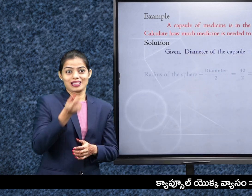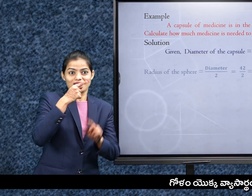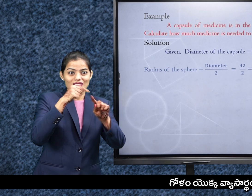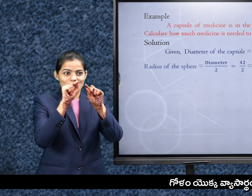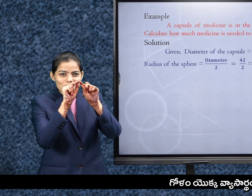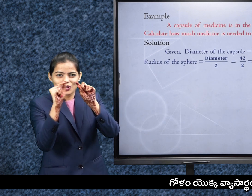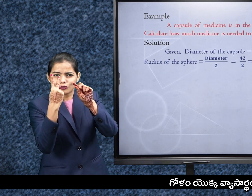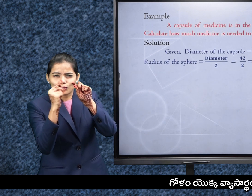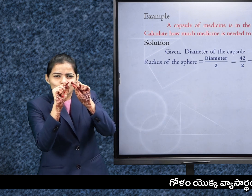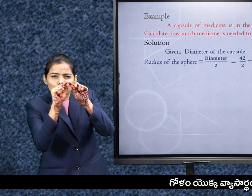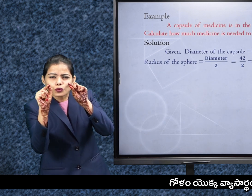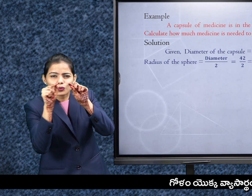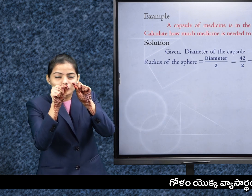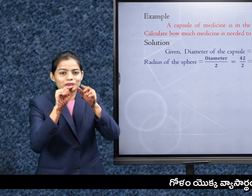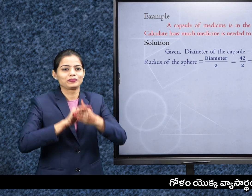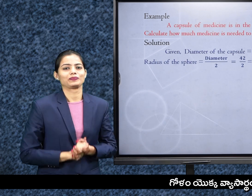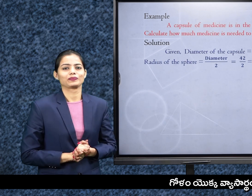గోళం యొక్క వ్యాసార్థం కాబట్టి